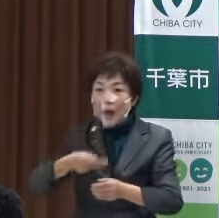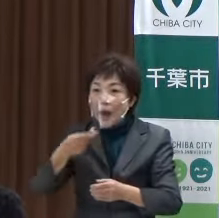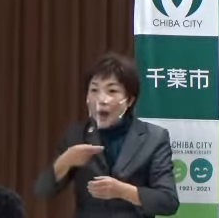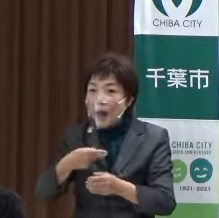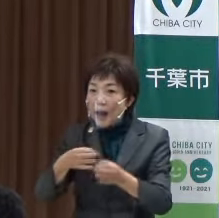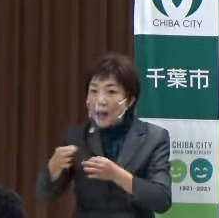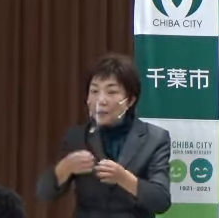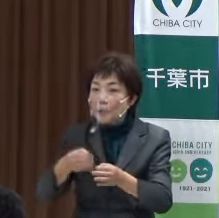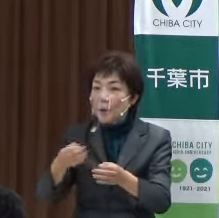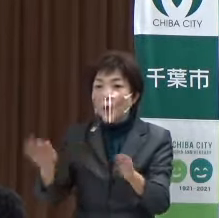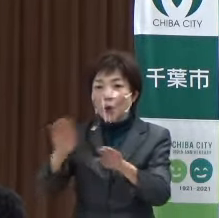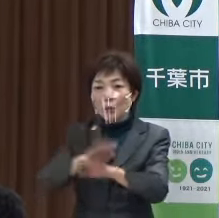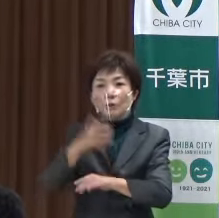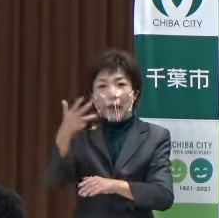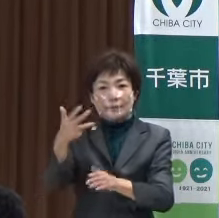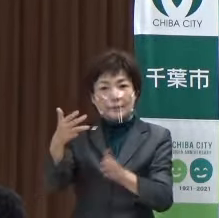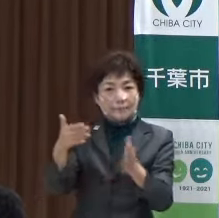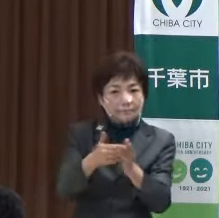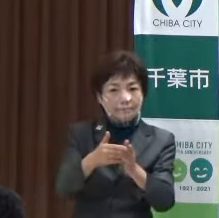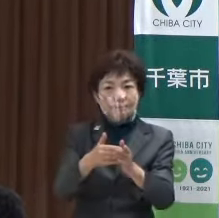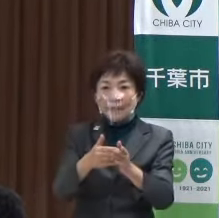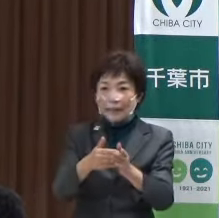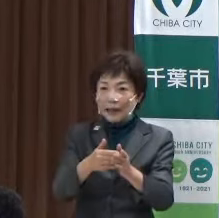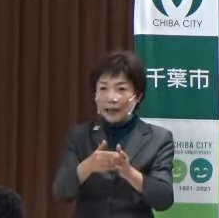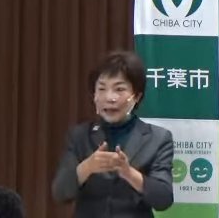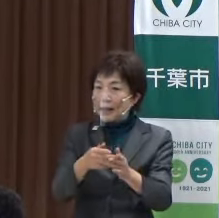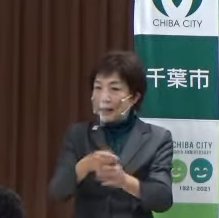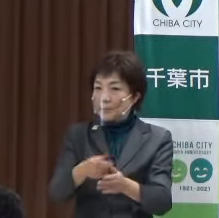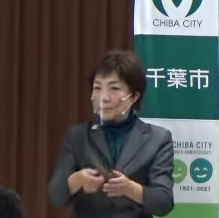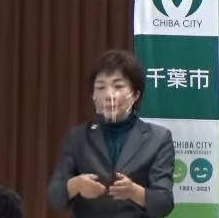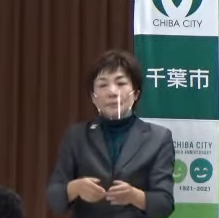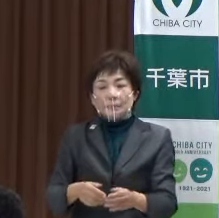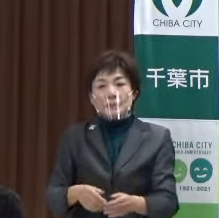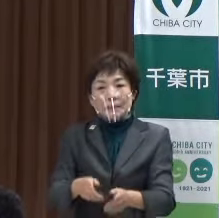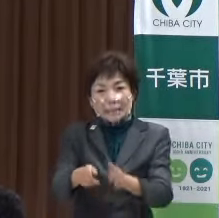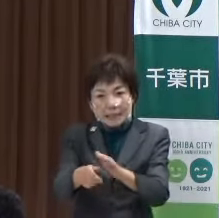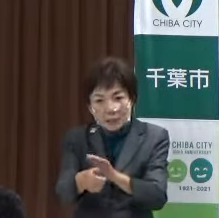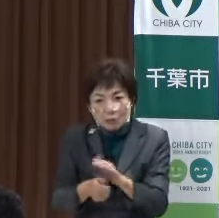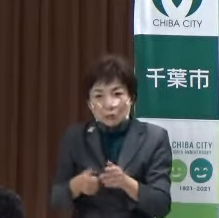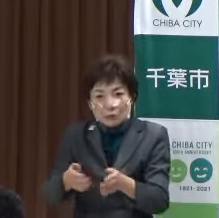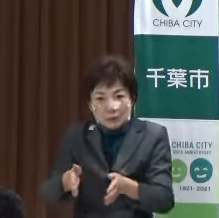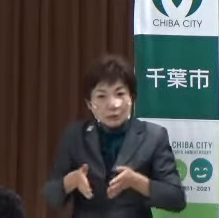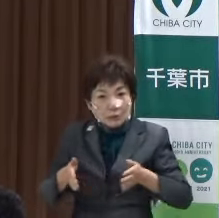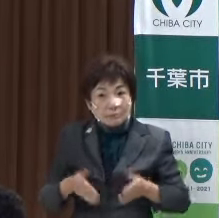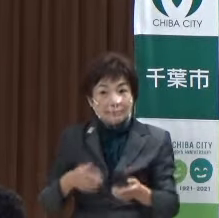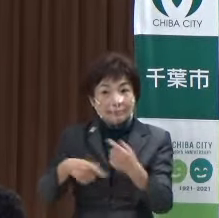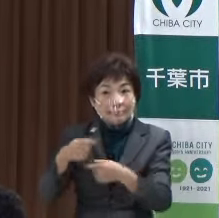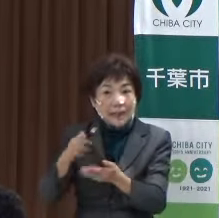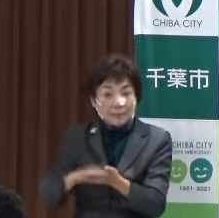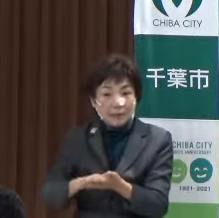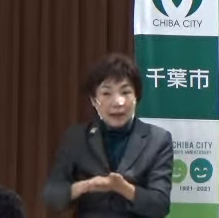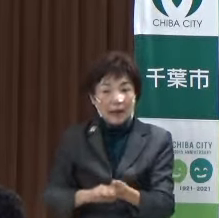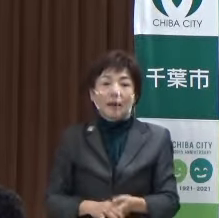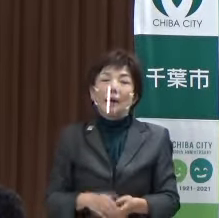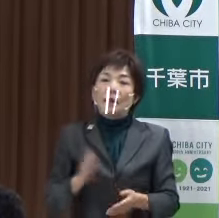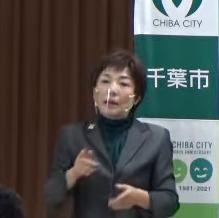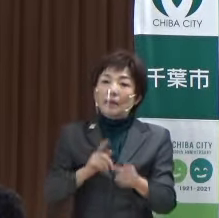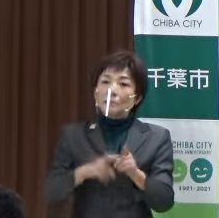午後8時以降の営業自粛を求めるというような話がありましたが、会社の中で